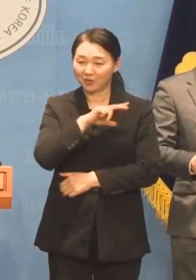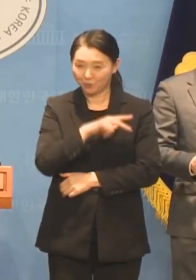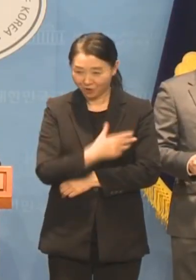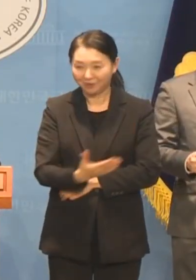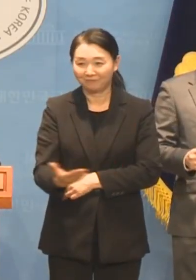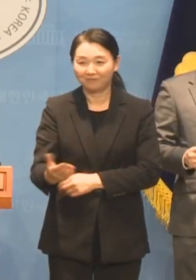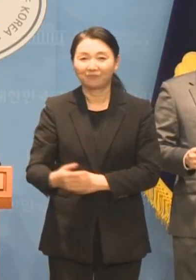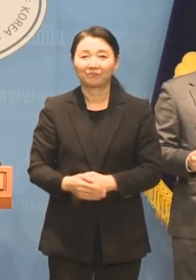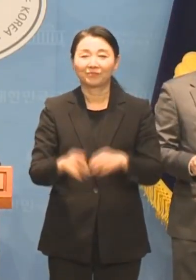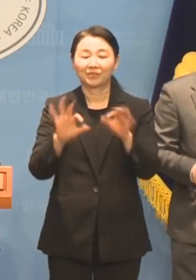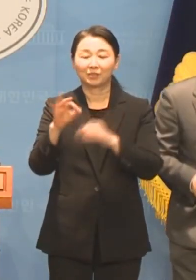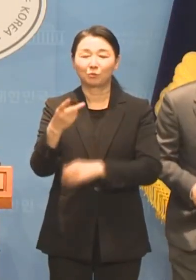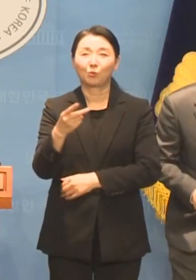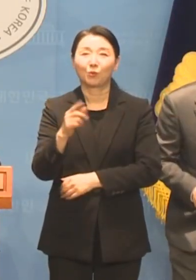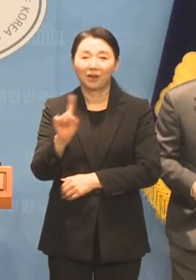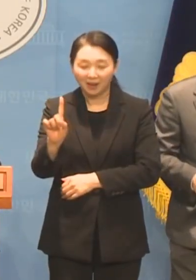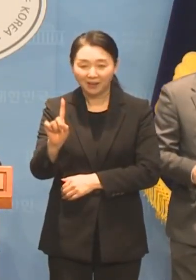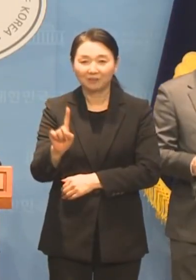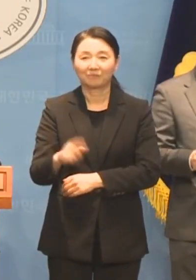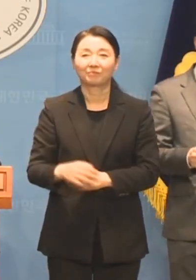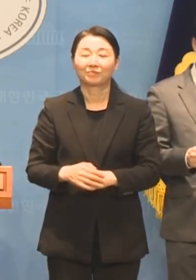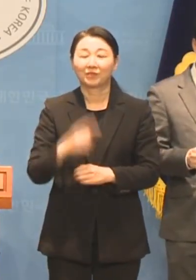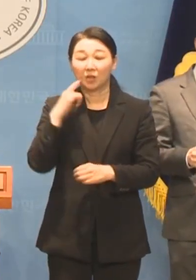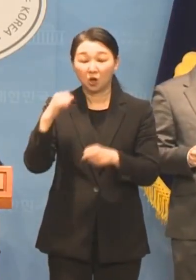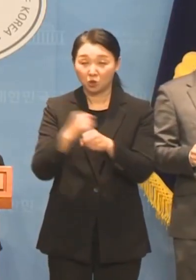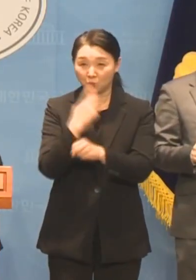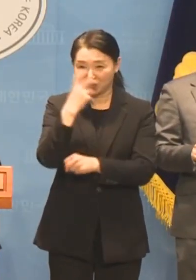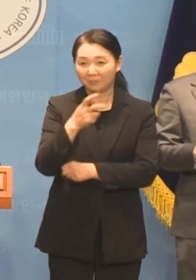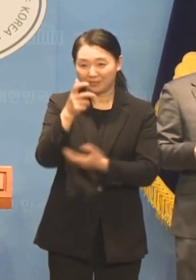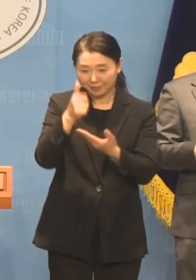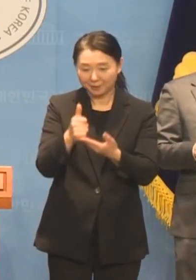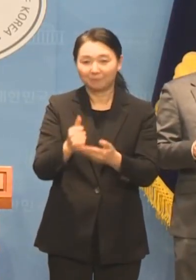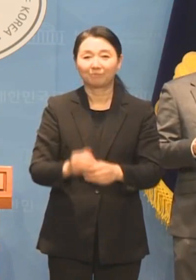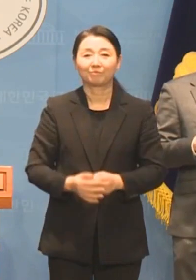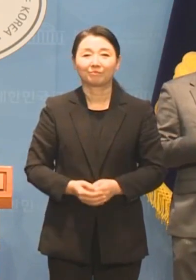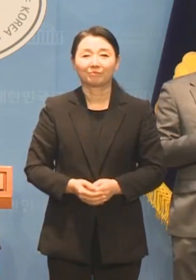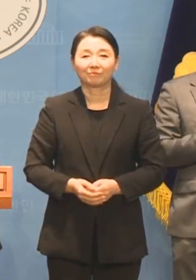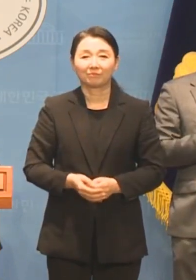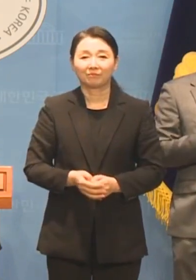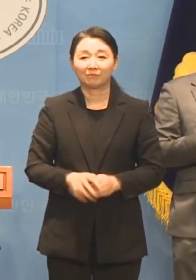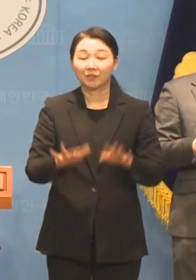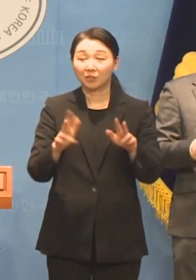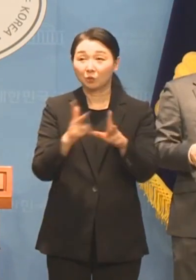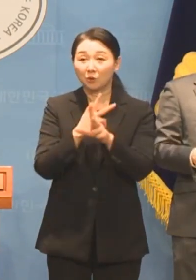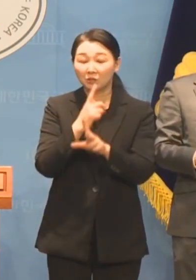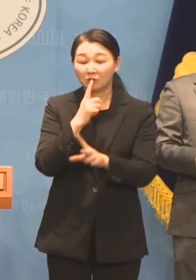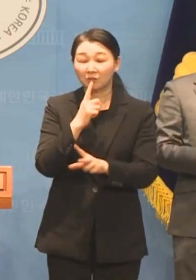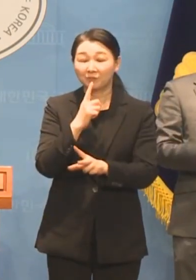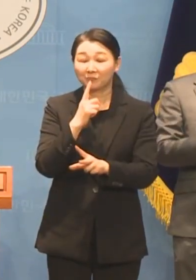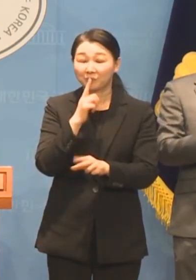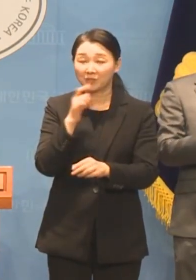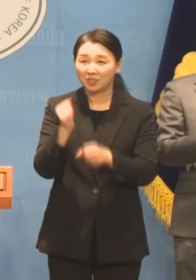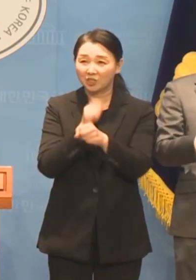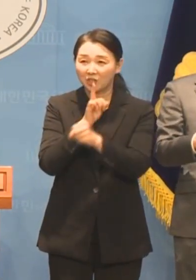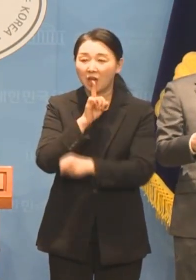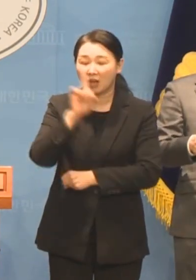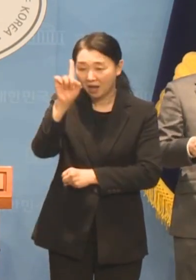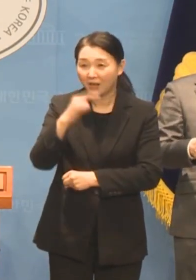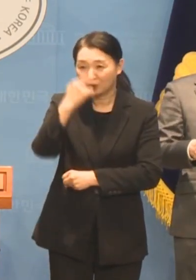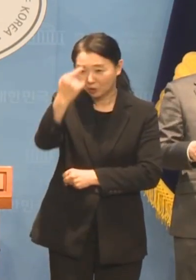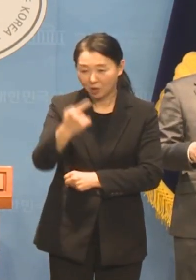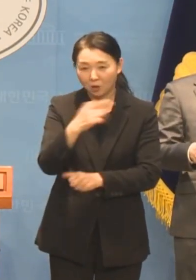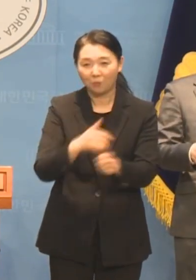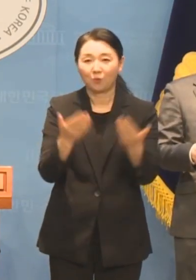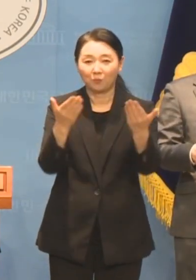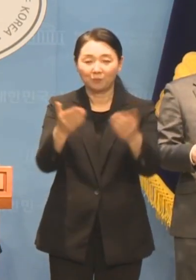의원님이십니다. 김동화 허위조작 정보 감시단장님이십니다. 이번 주 민주파출소 제보 현황 먼저